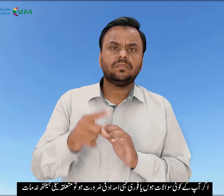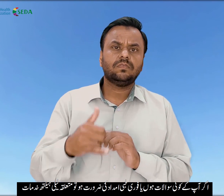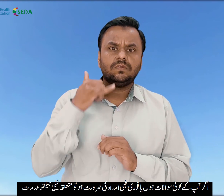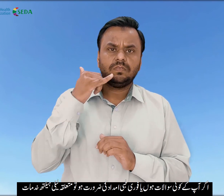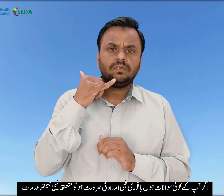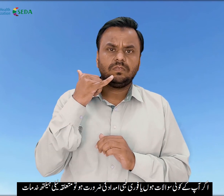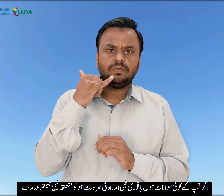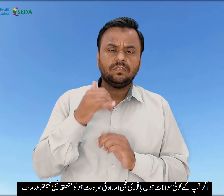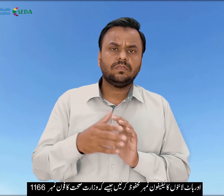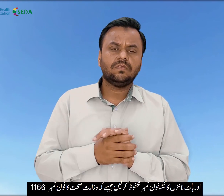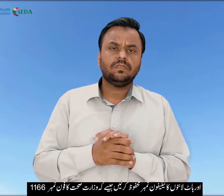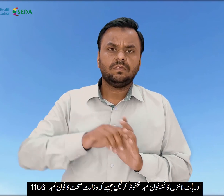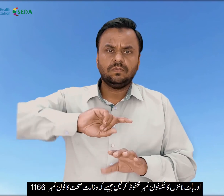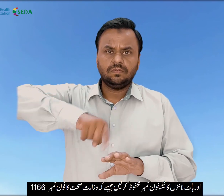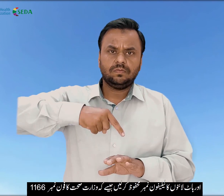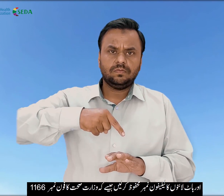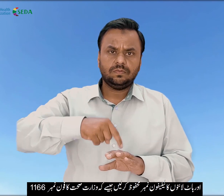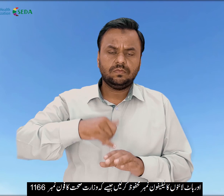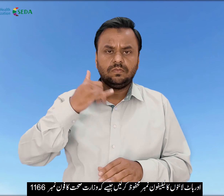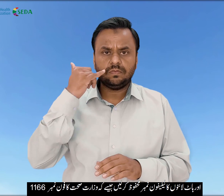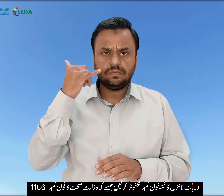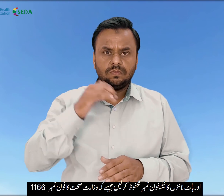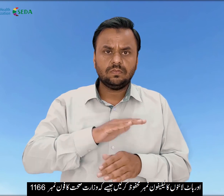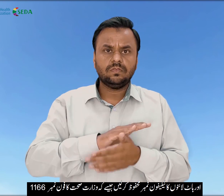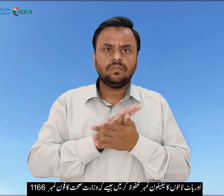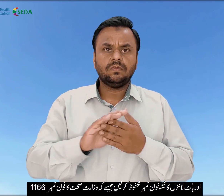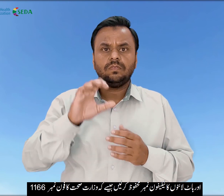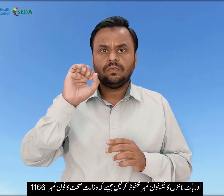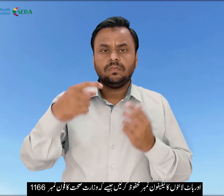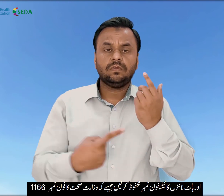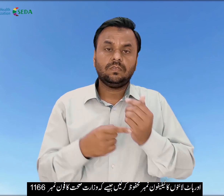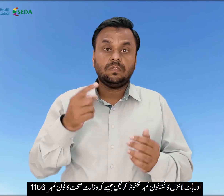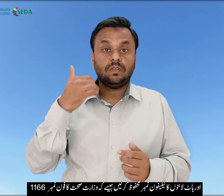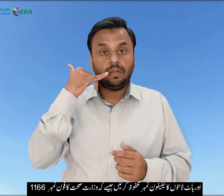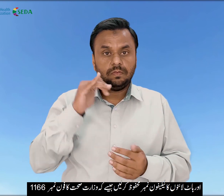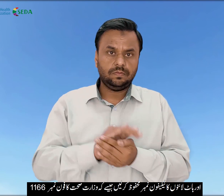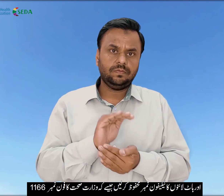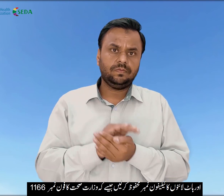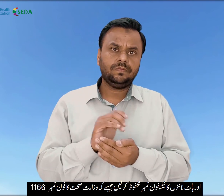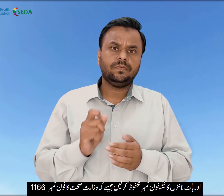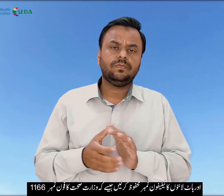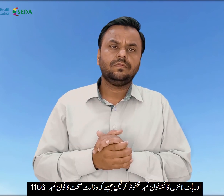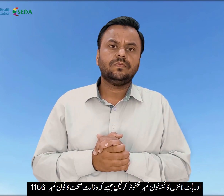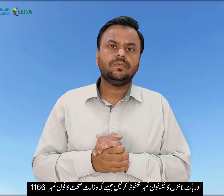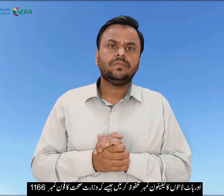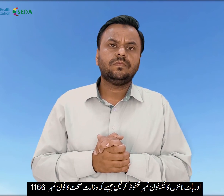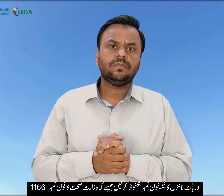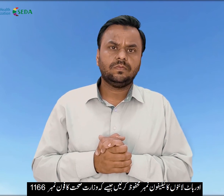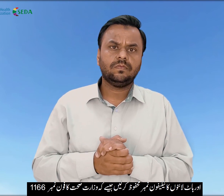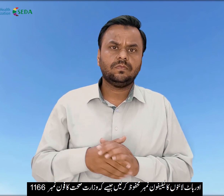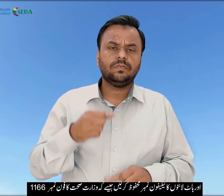خدمات اور ہاٹ لائنوں کا ٹیلی فون نمبر محفوظ کر لیں، جیسے کہ وزارت صحت کا فون